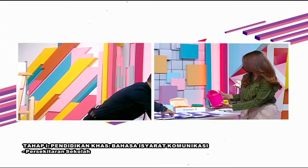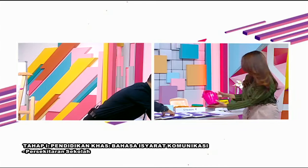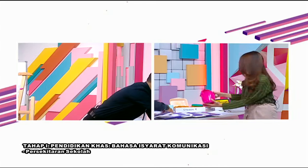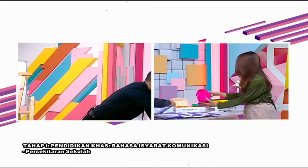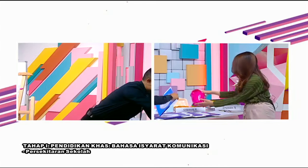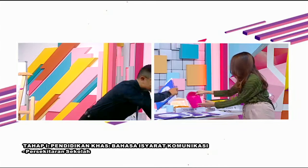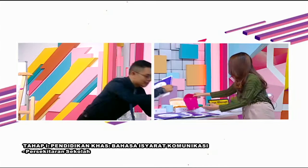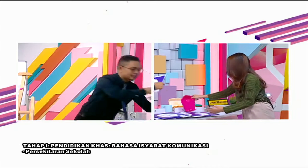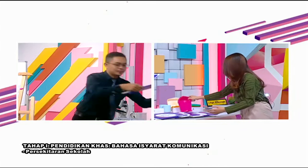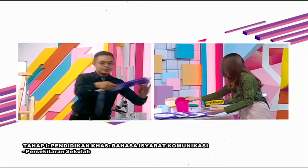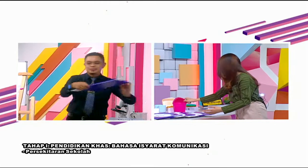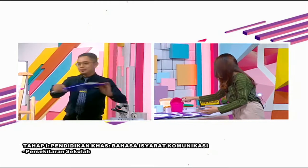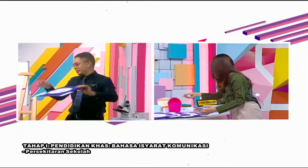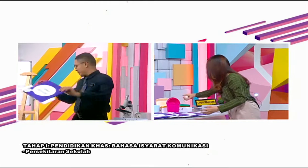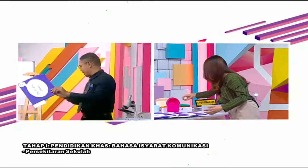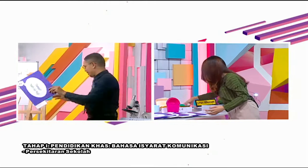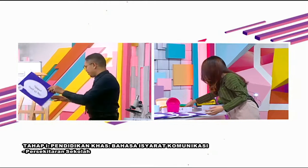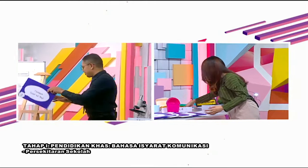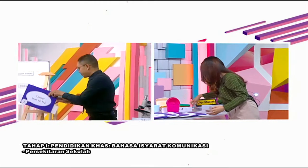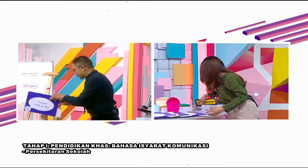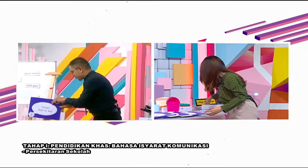Alright. Baik, saya simpan di sini.